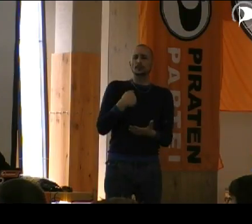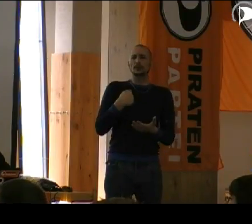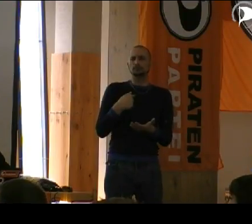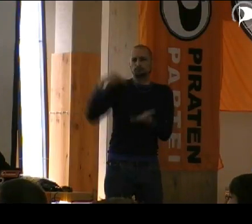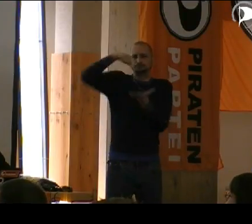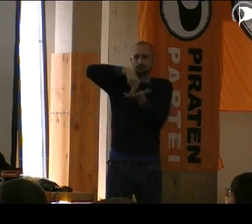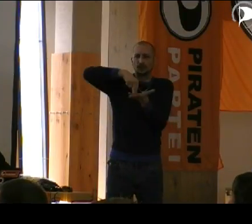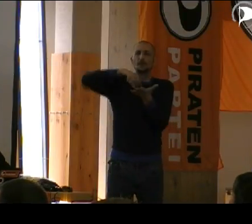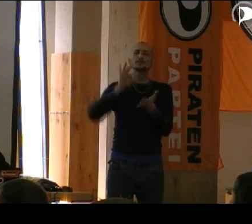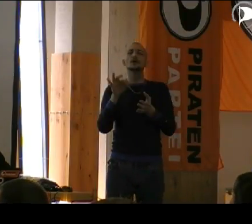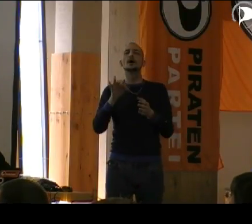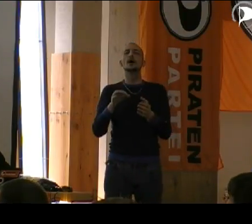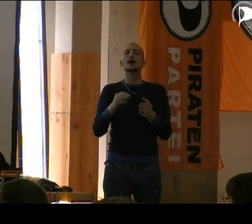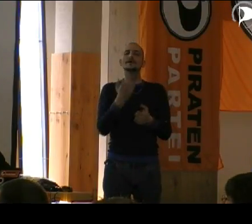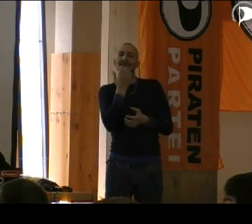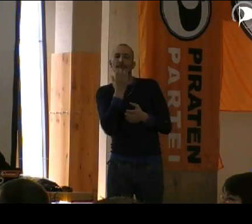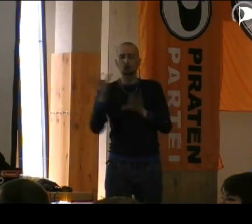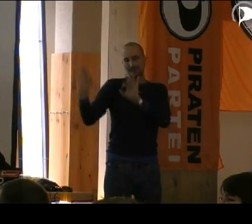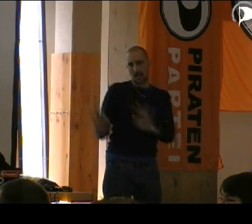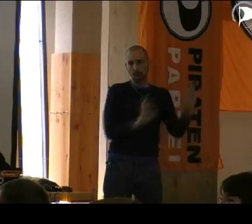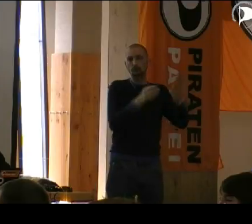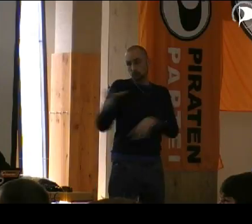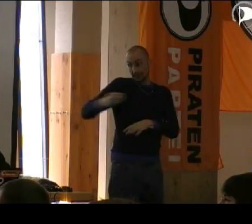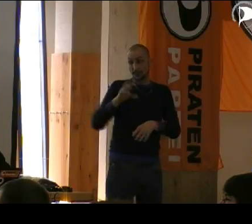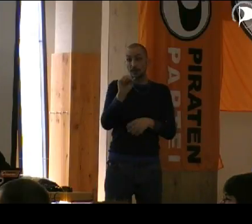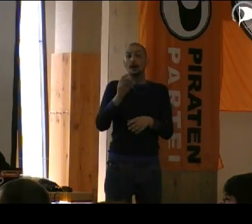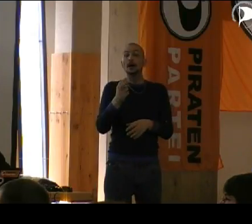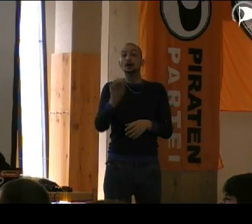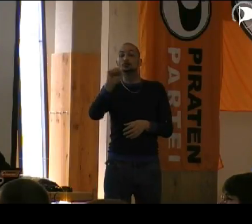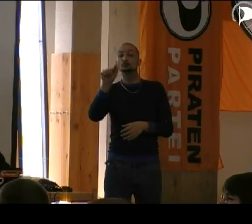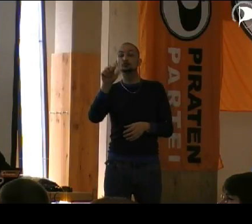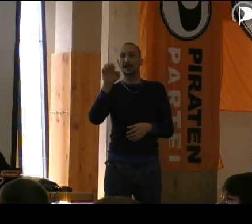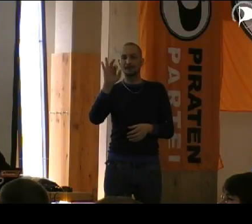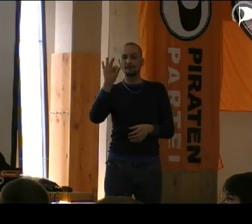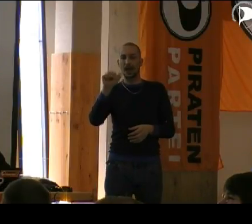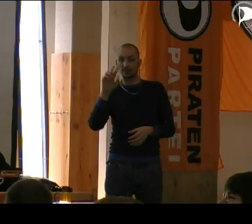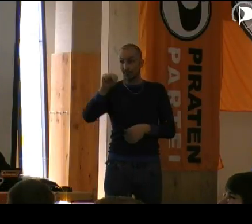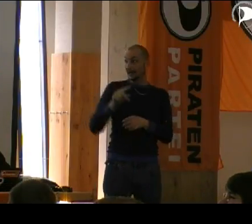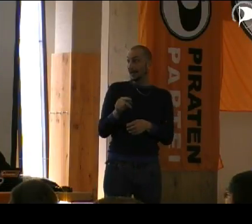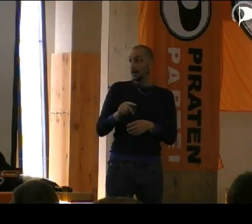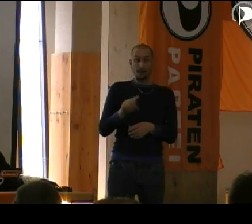die begleitung zu lange der stürmer hat jemand einwände gegen uns